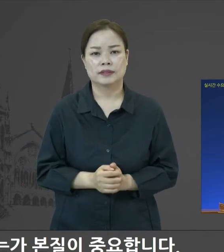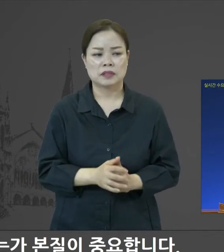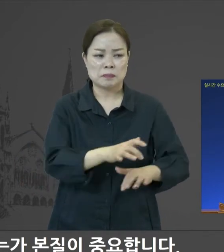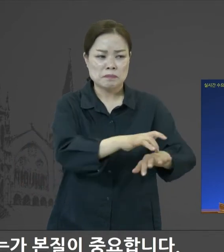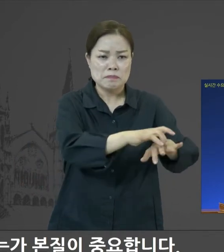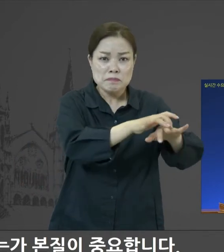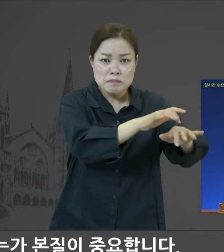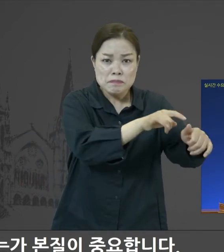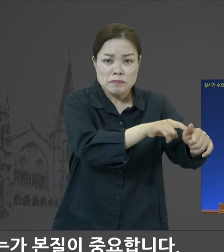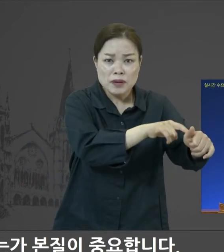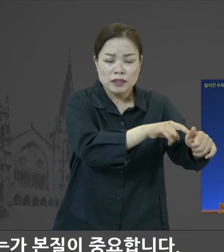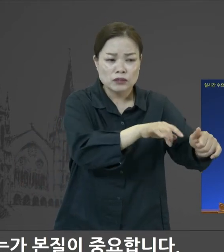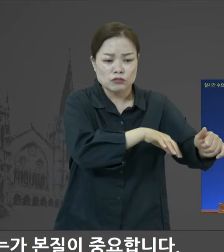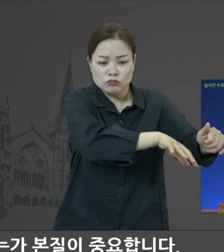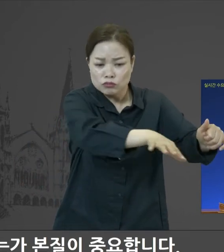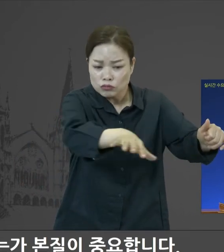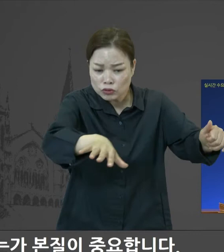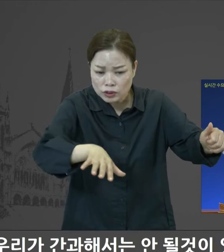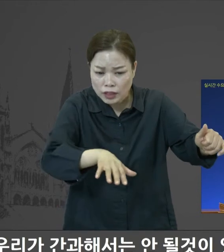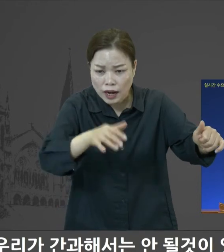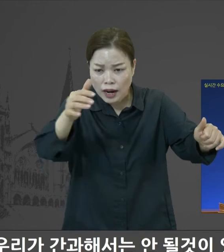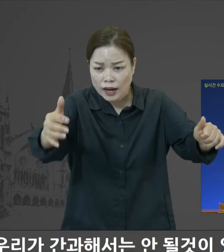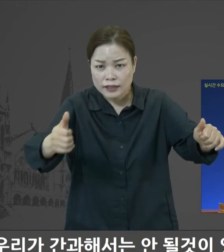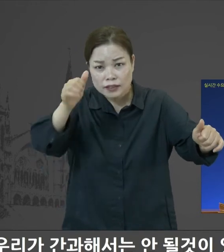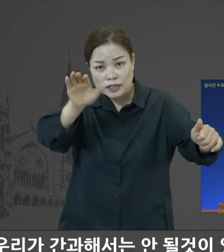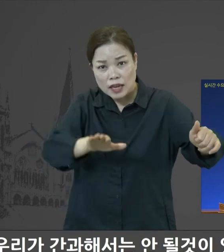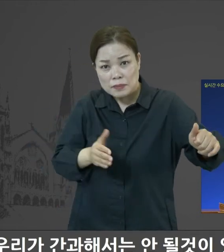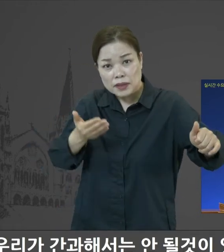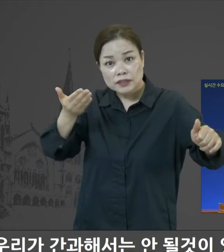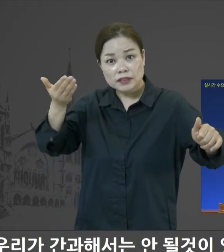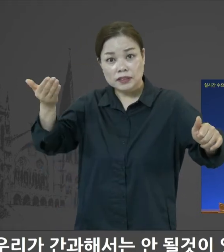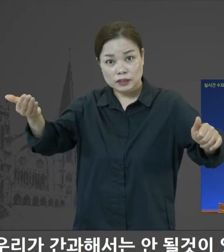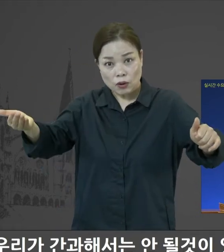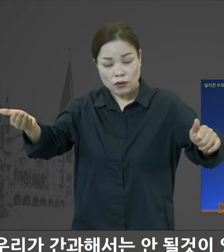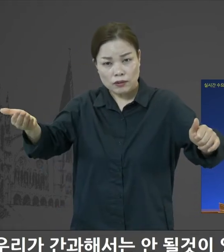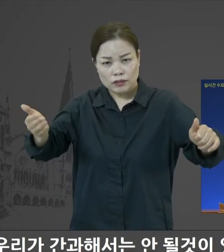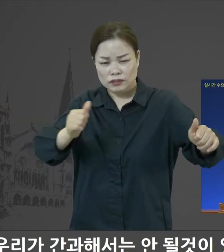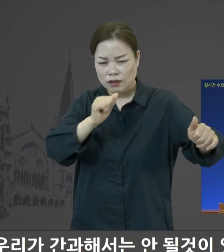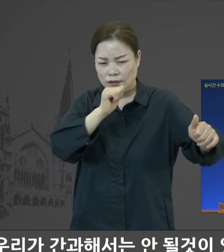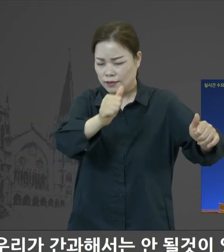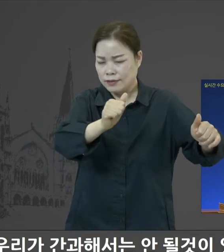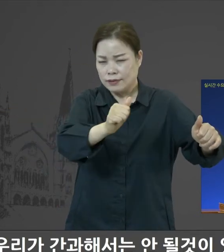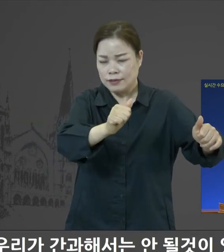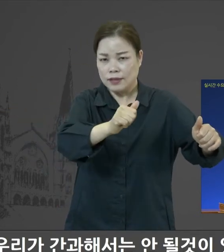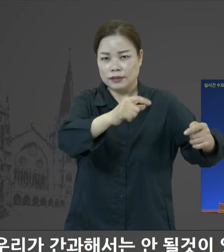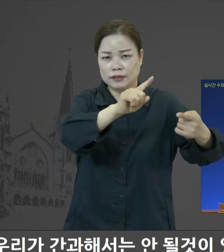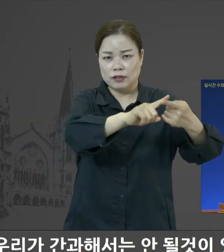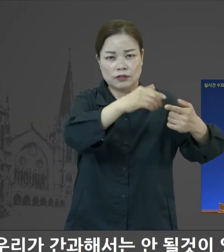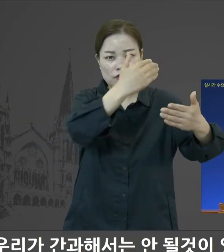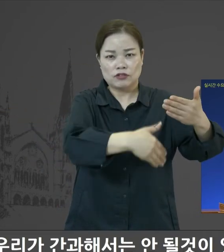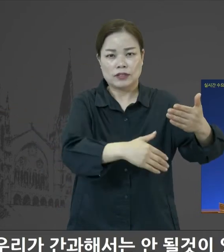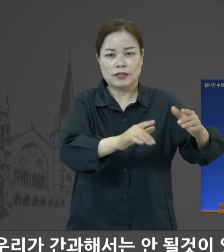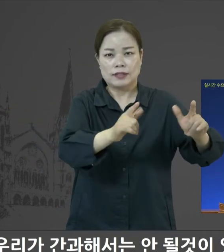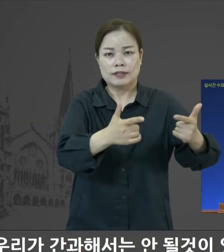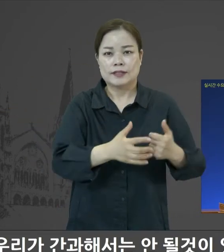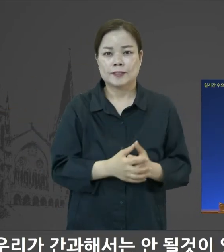마귀는 우리가 하나님을 예배하는 것 절대로 가만히 두지 않는다는 사실이에요.